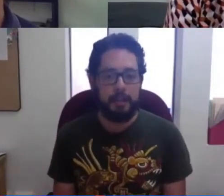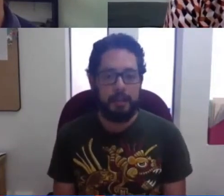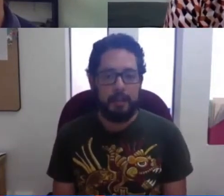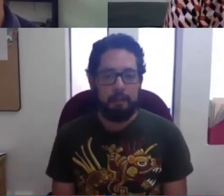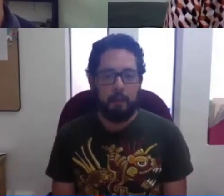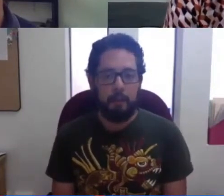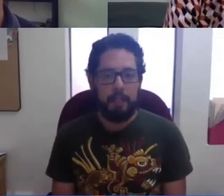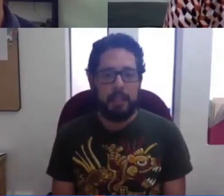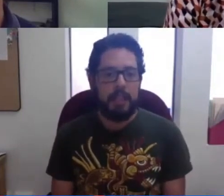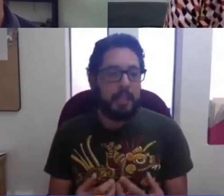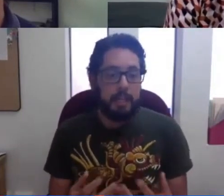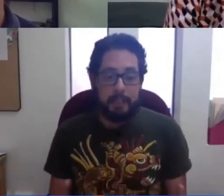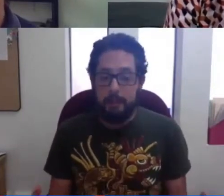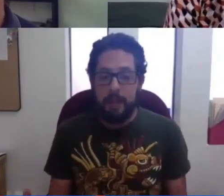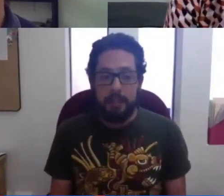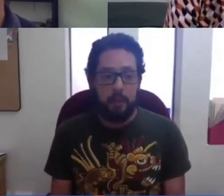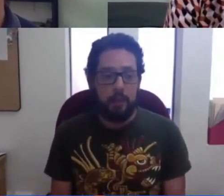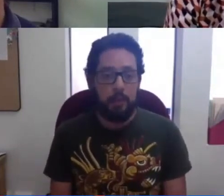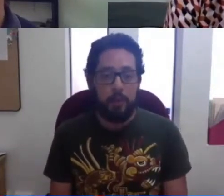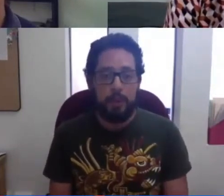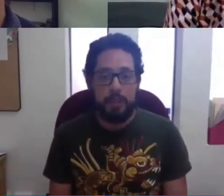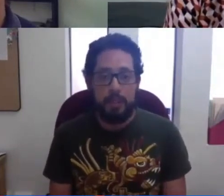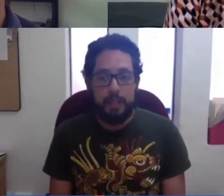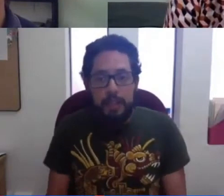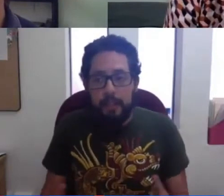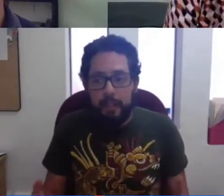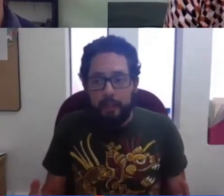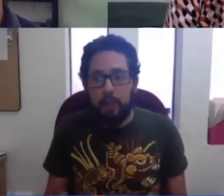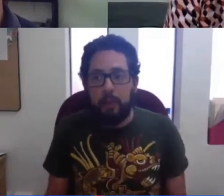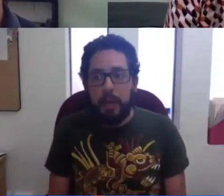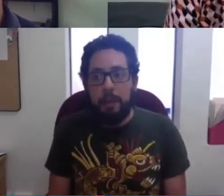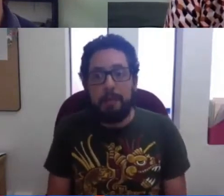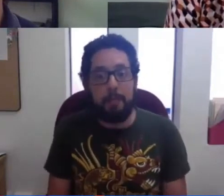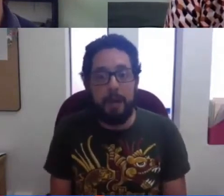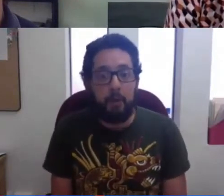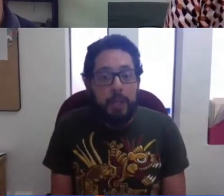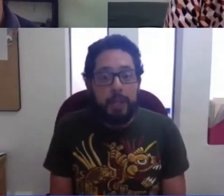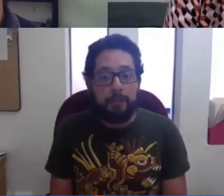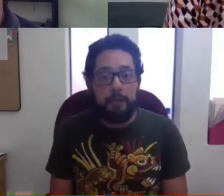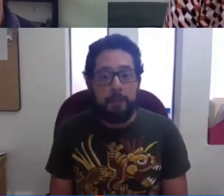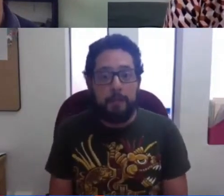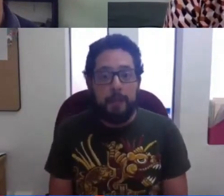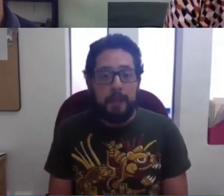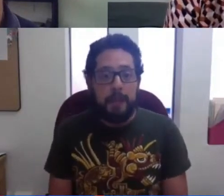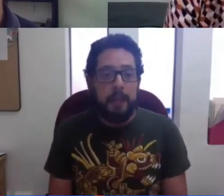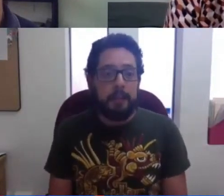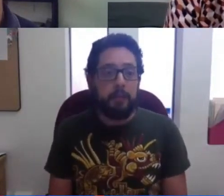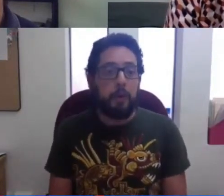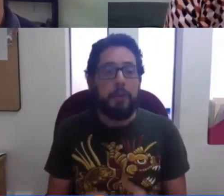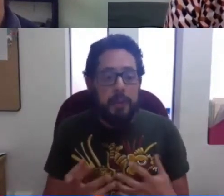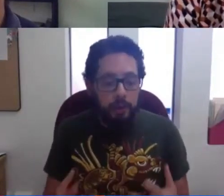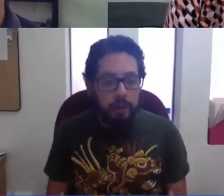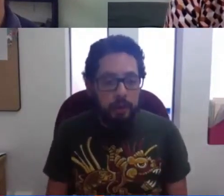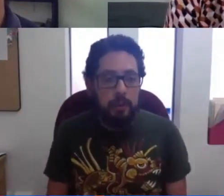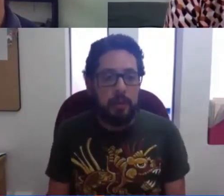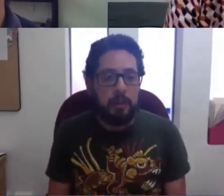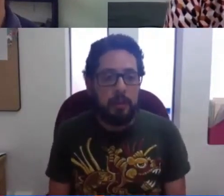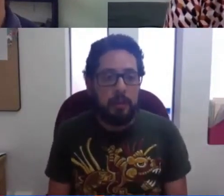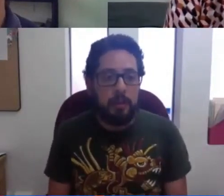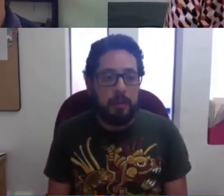va. Entonces, sin más, yo puedo decir y suelto la primera pregunta. En su